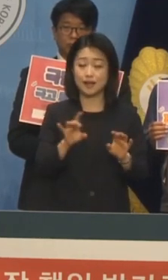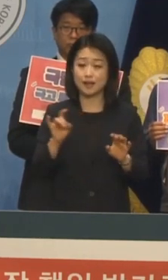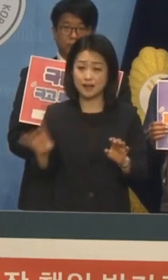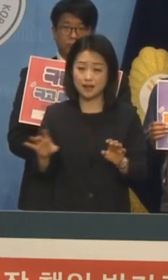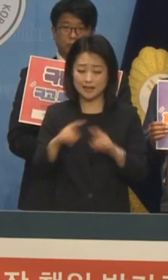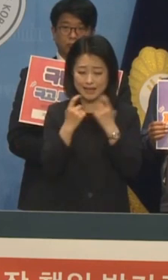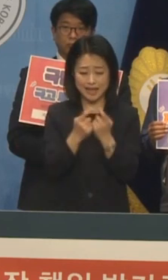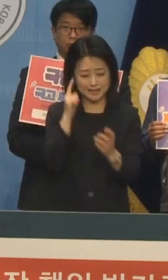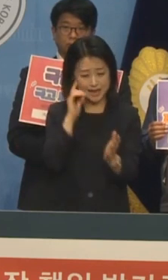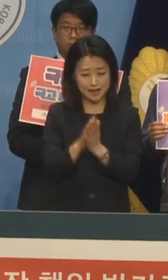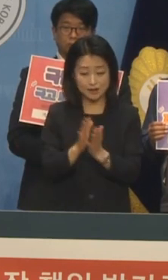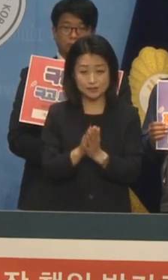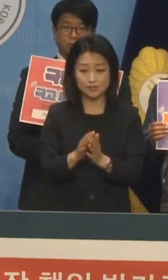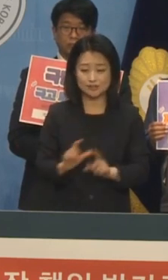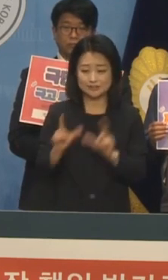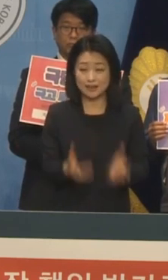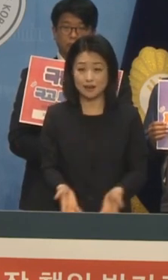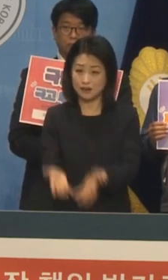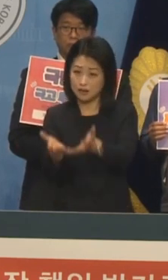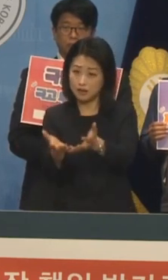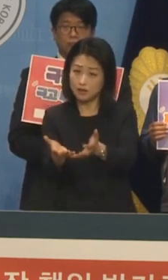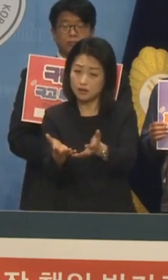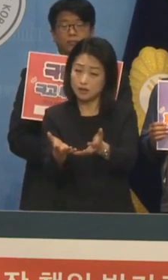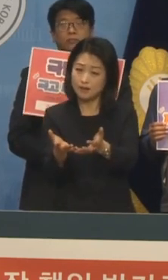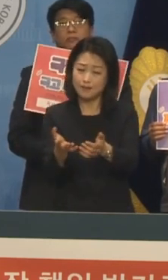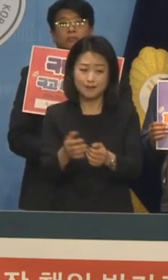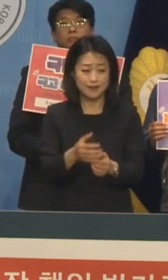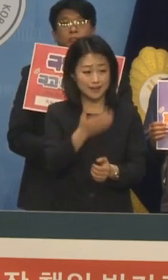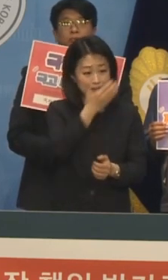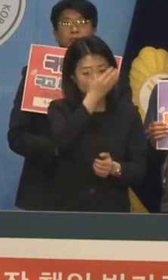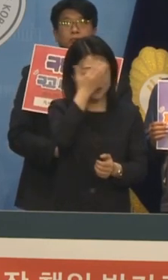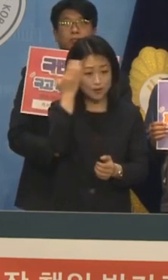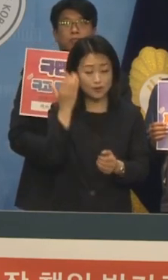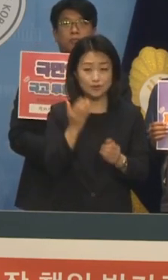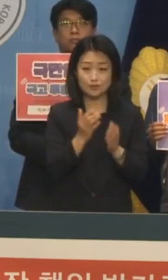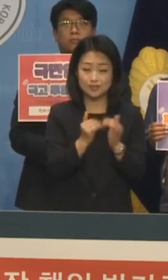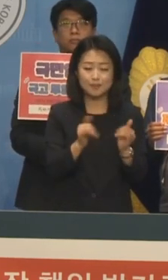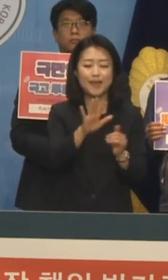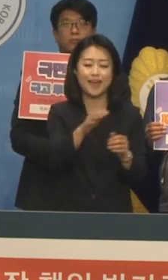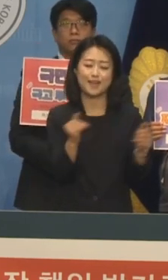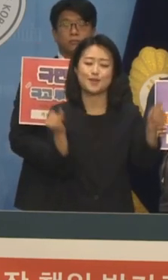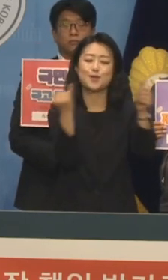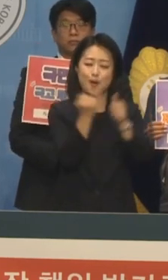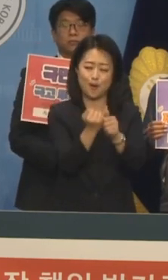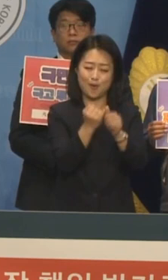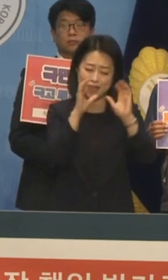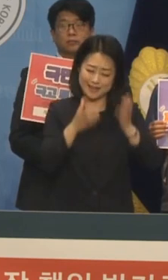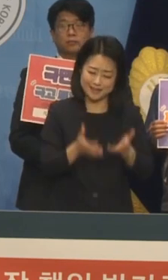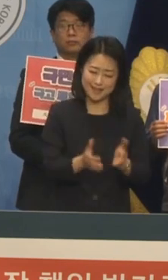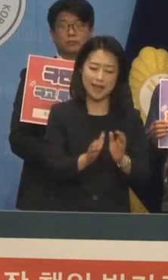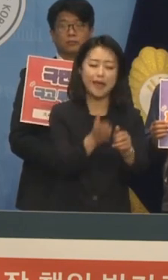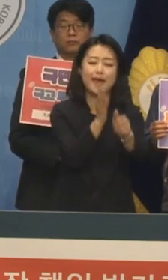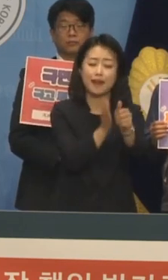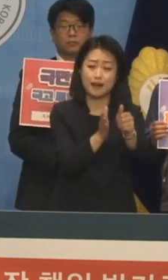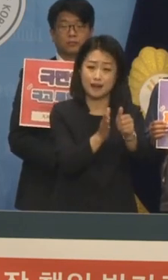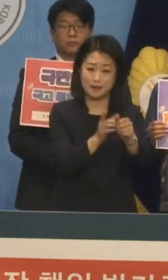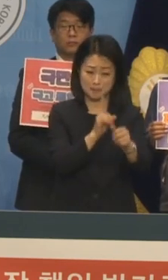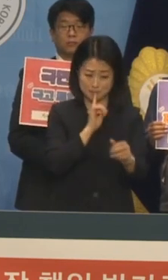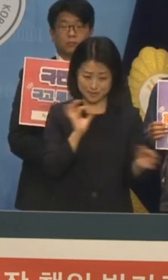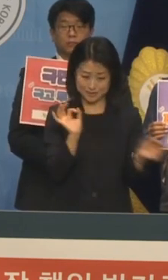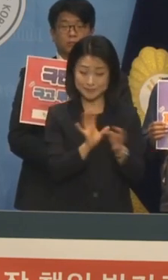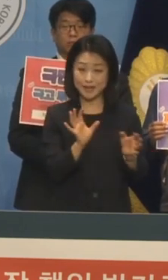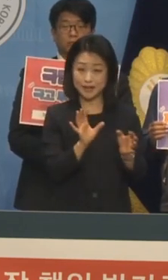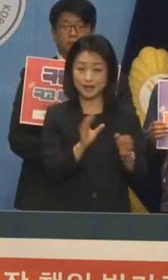삶을 강요하는 나라가 사회가 청년 세대에게 결혼과 출생을 기대한다는 것은 참으로 무렴치합니다.